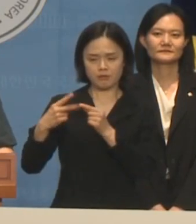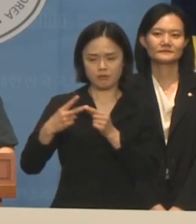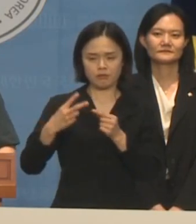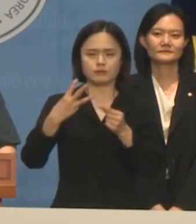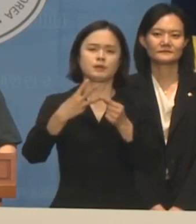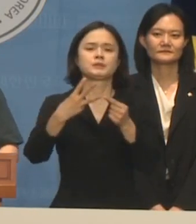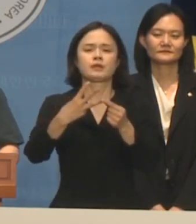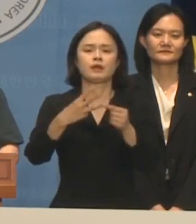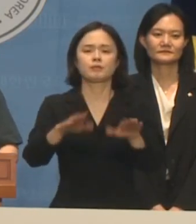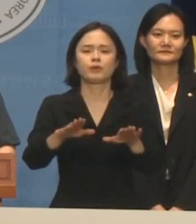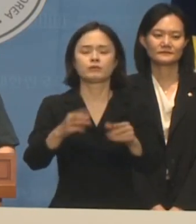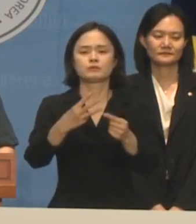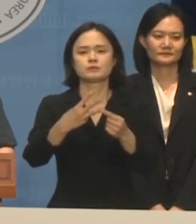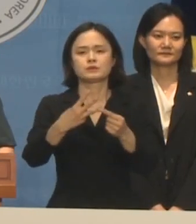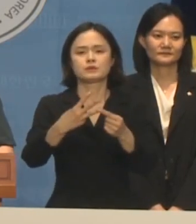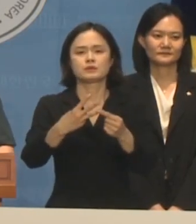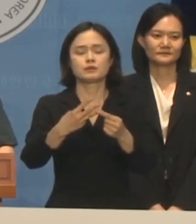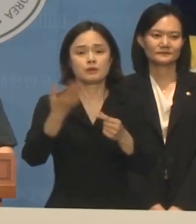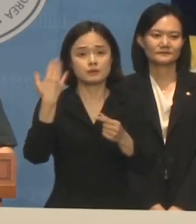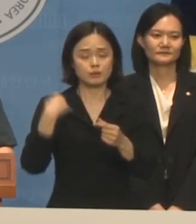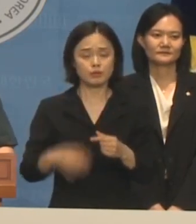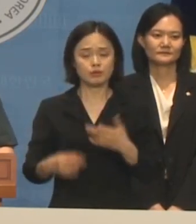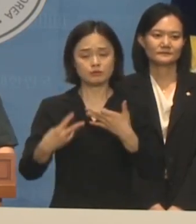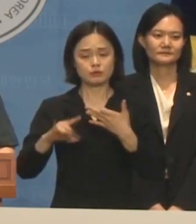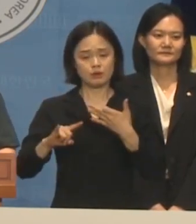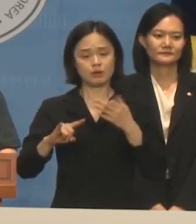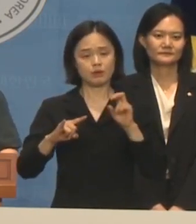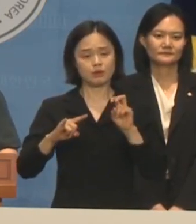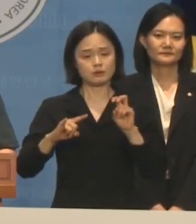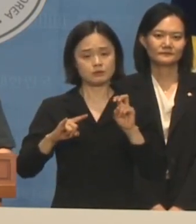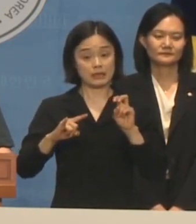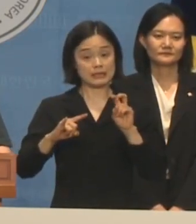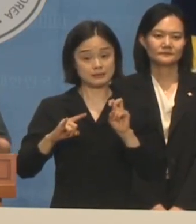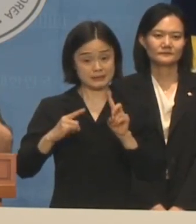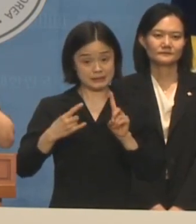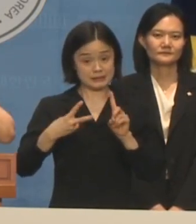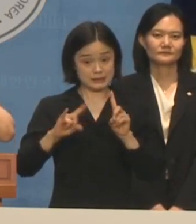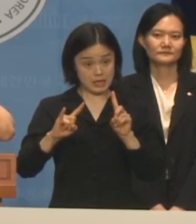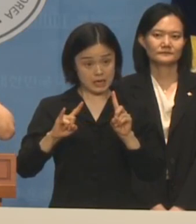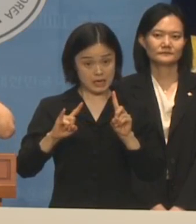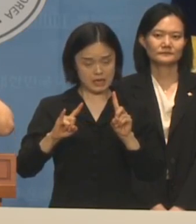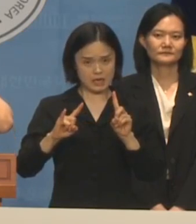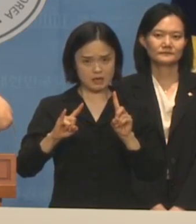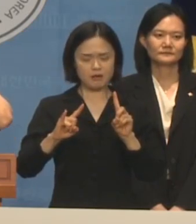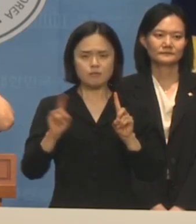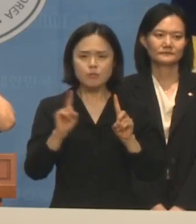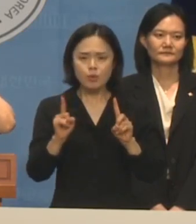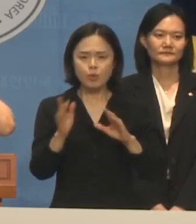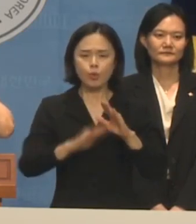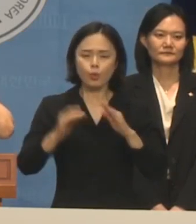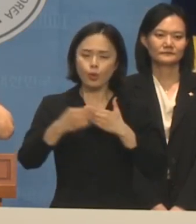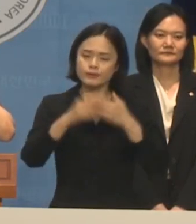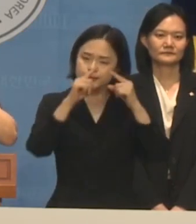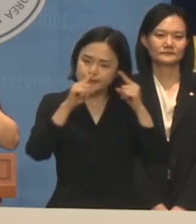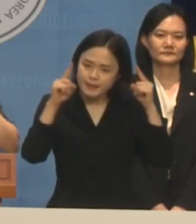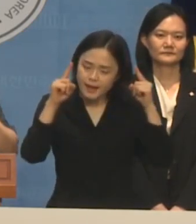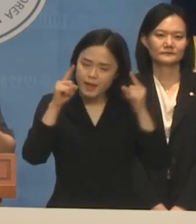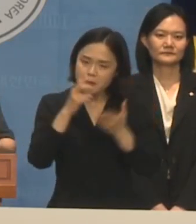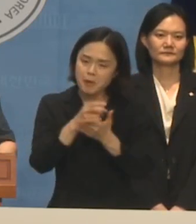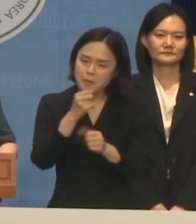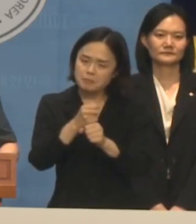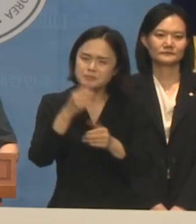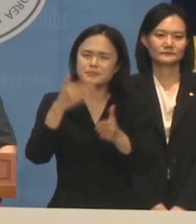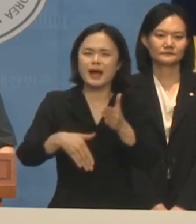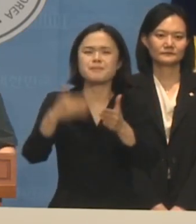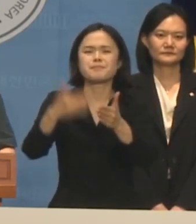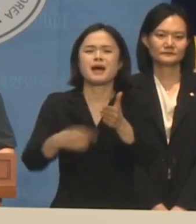모두 공공의대 설치법에 대한 변죽만 울렸습니다. 이번에는 반드시 국가 책임하에 공공의사를 양성할 수 있는